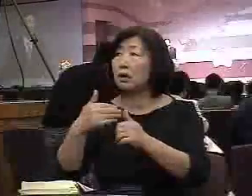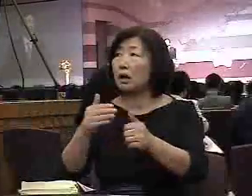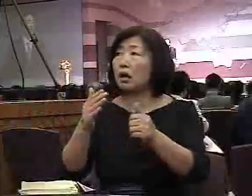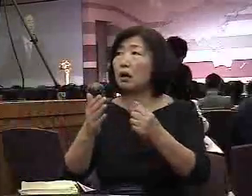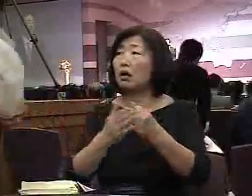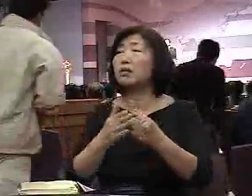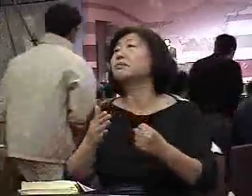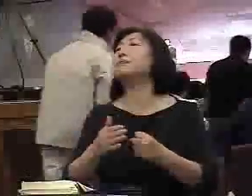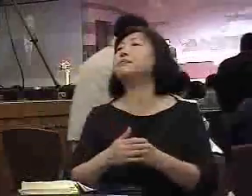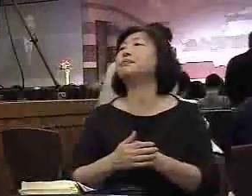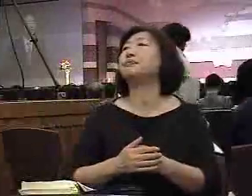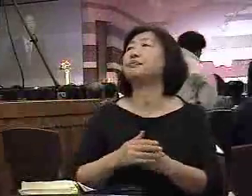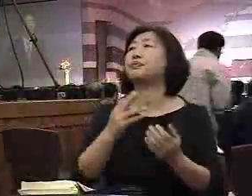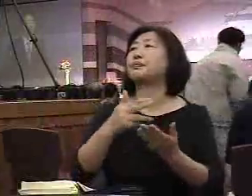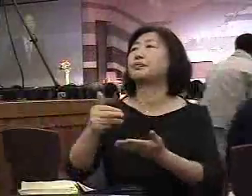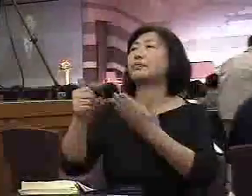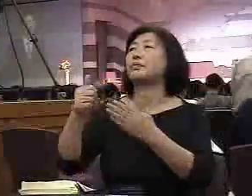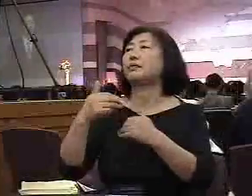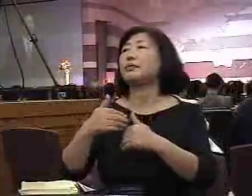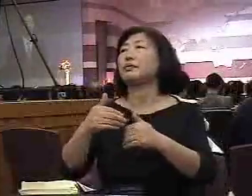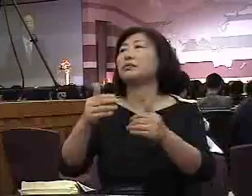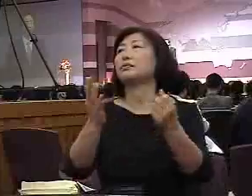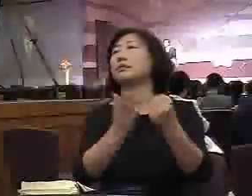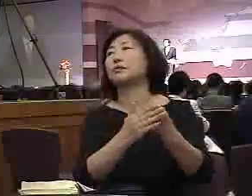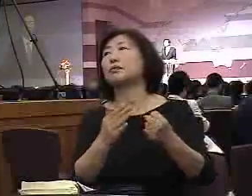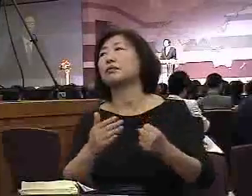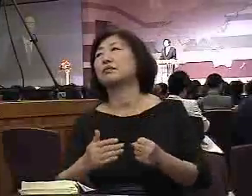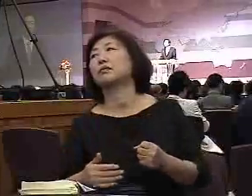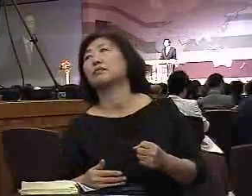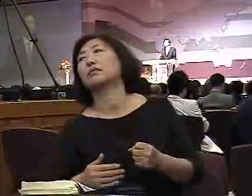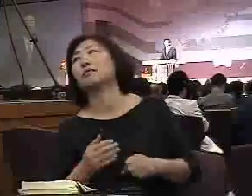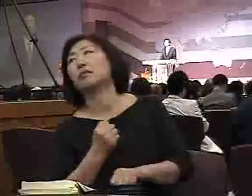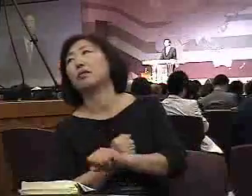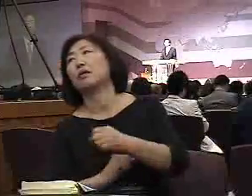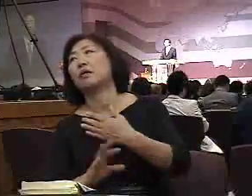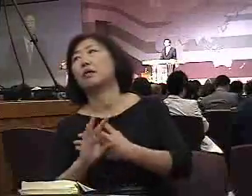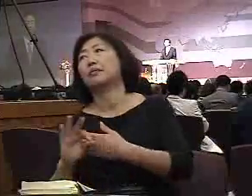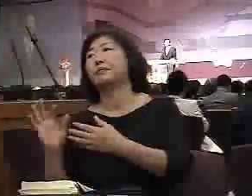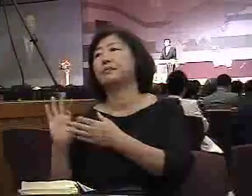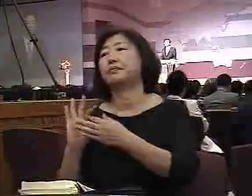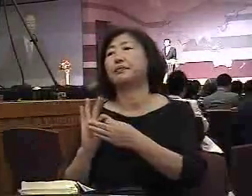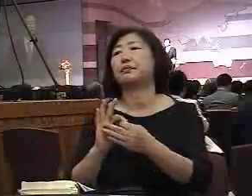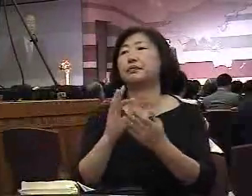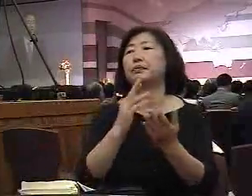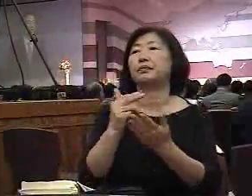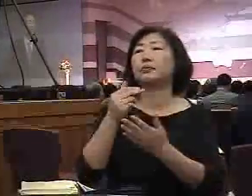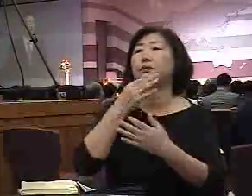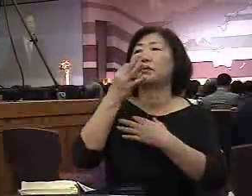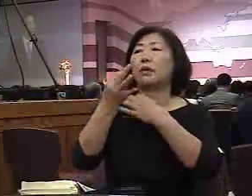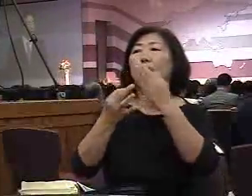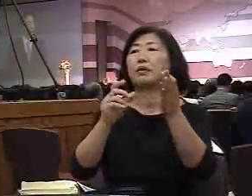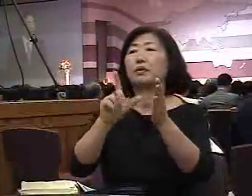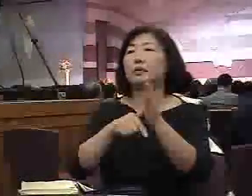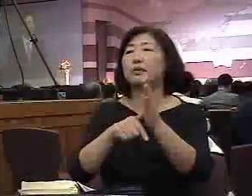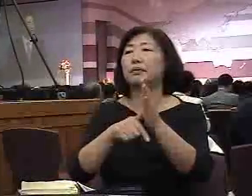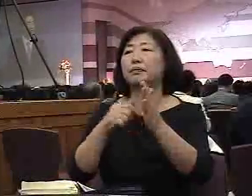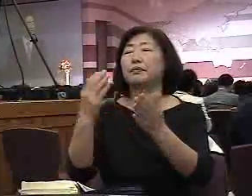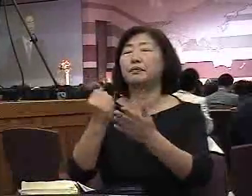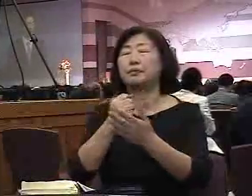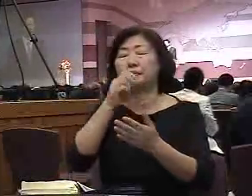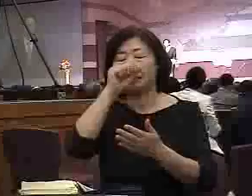찬양이 있습니다. 이 찬양을 생각하면서 우리 같이 한번 찬양하면서 또 주님 앞에 부르짖는 시간 한번 가졌으면